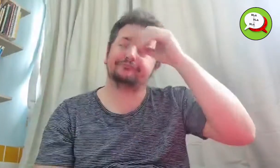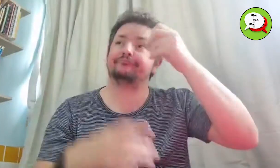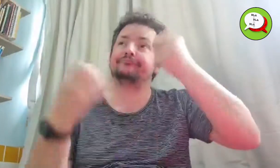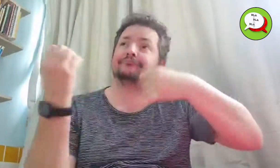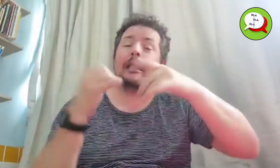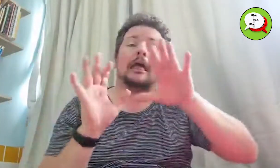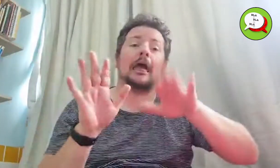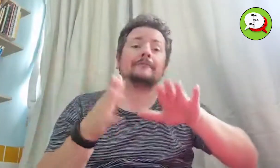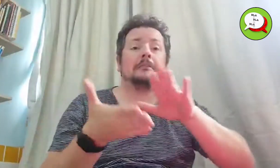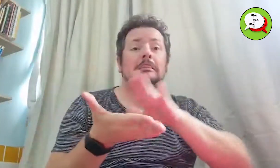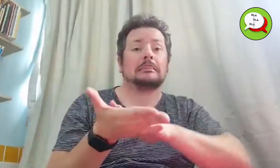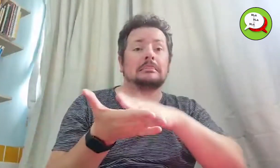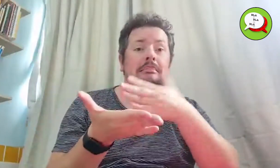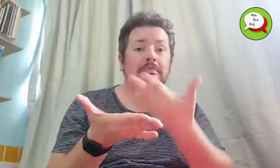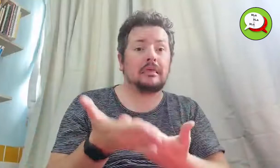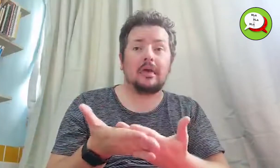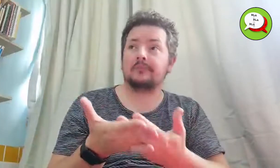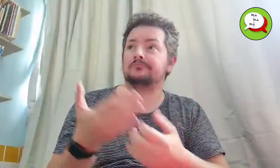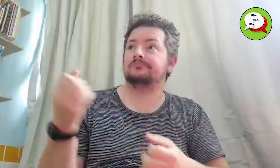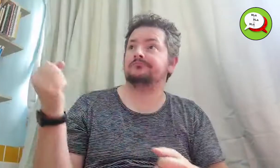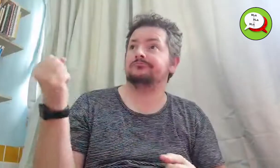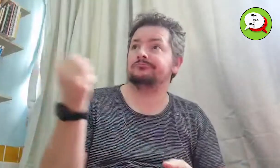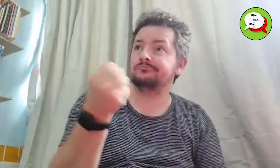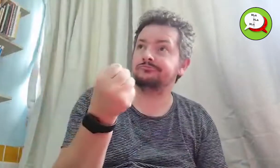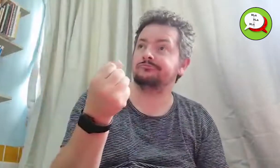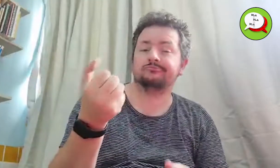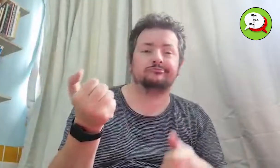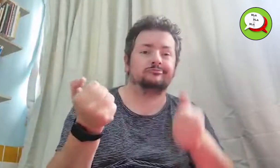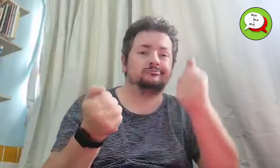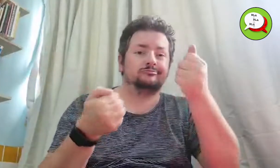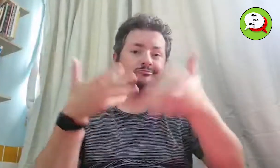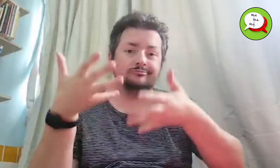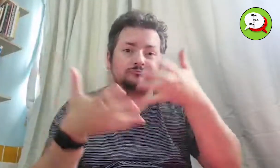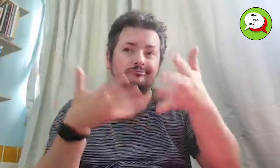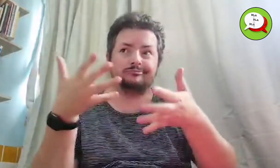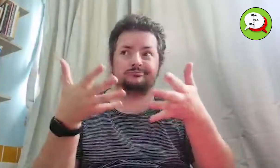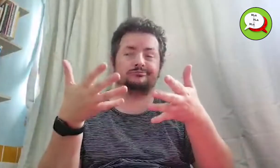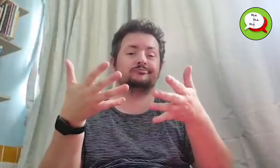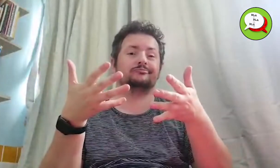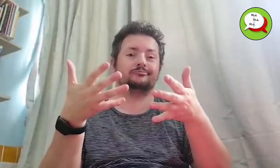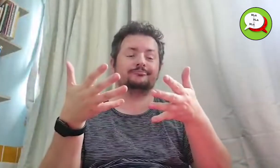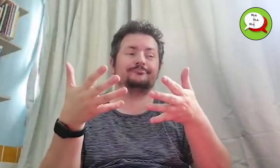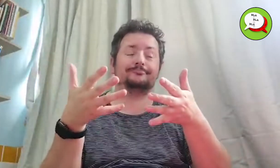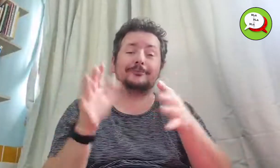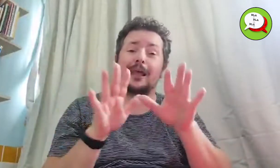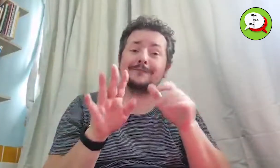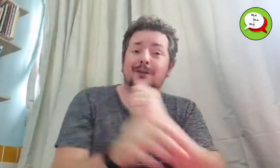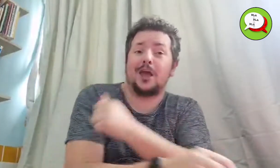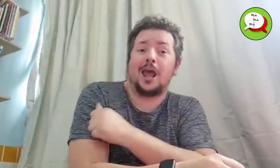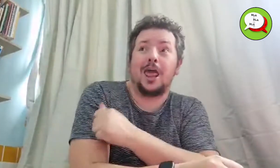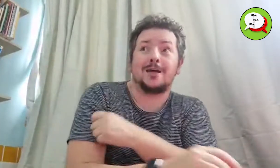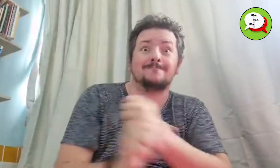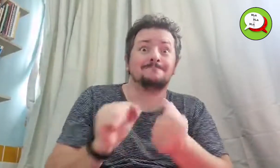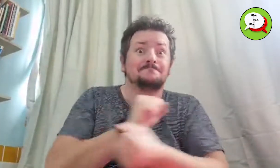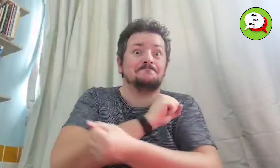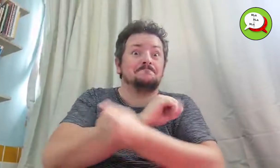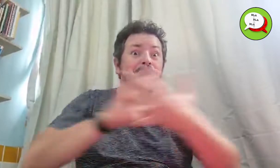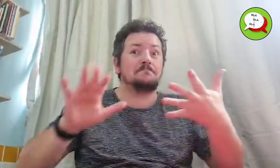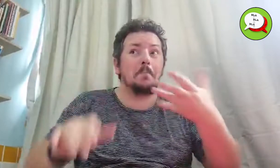sabe nada, às vezes é um aluno que tem um intérprete e esse intérprete vai se esforçar, é um